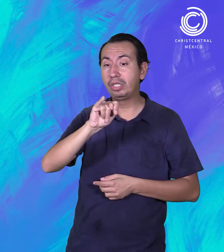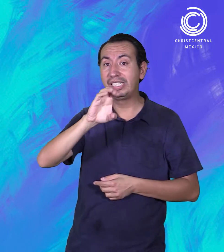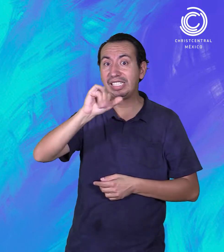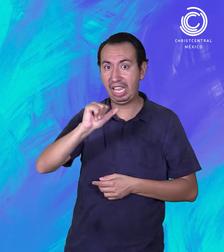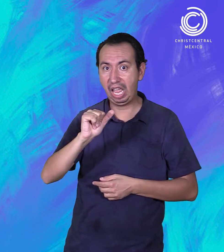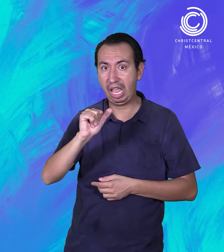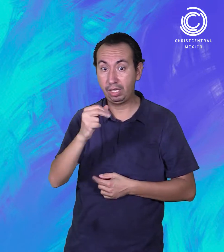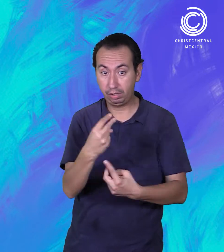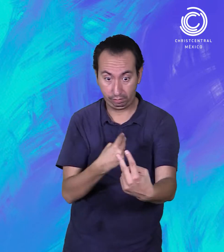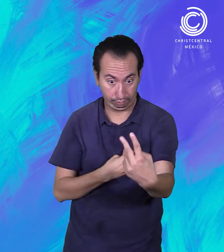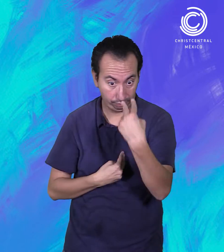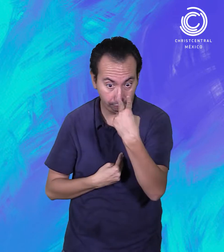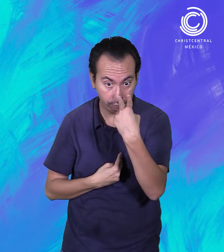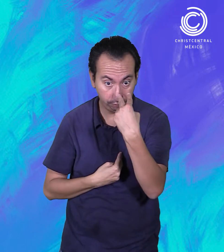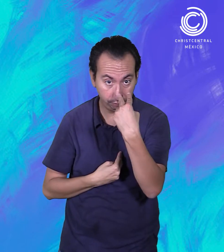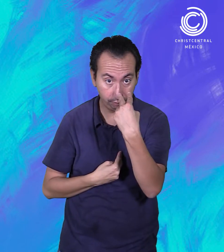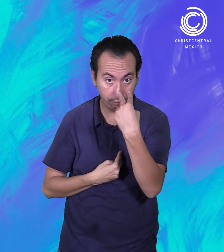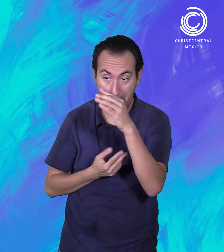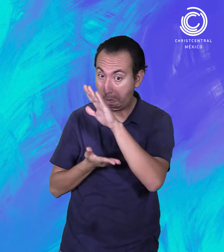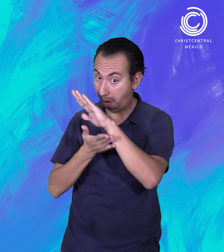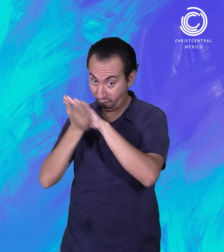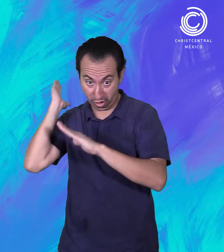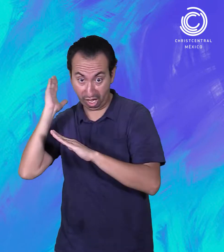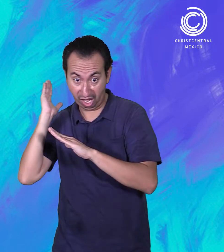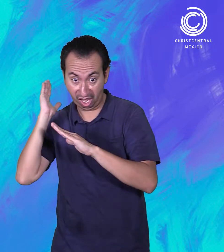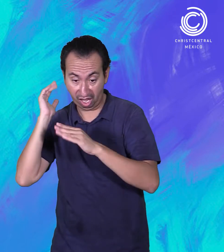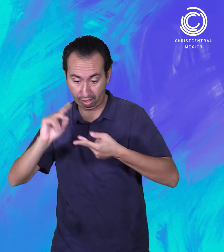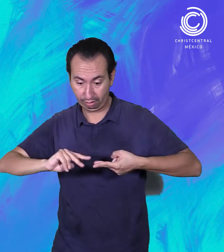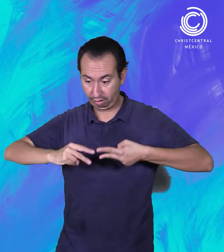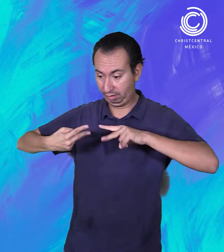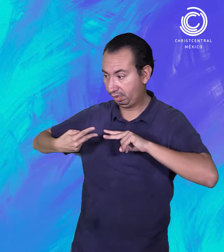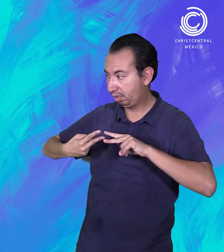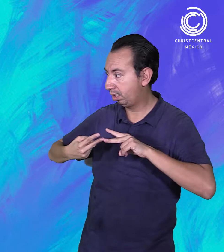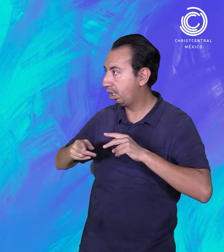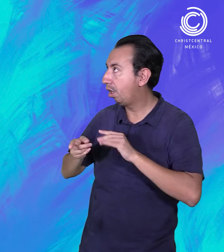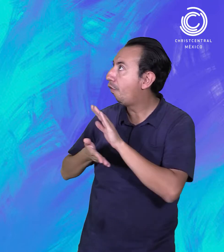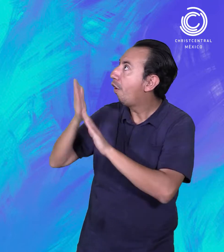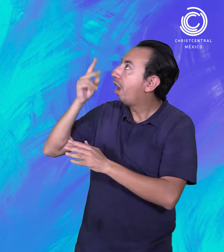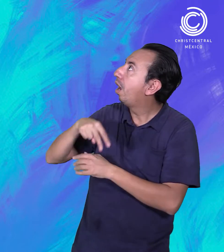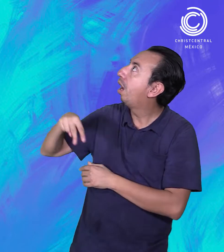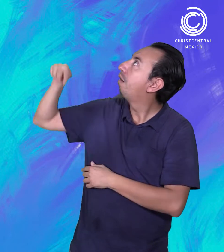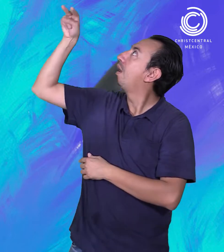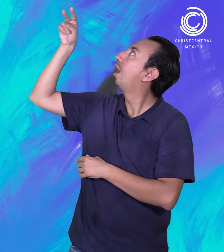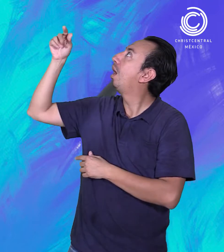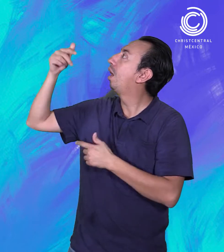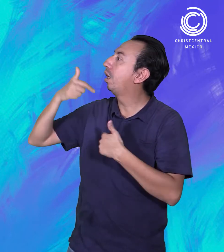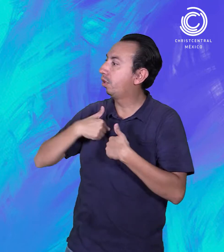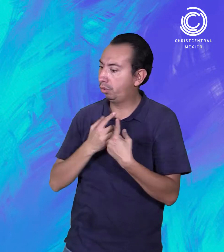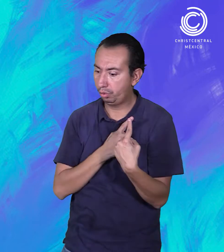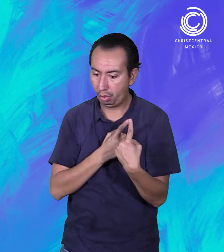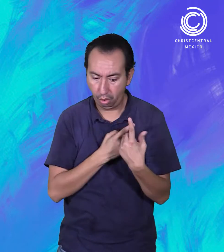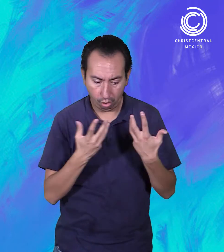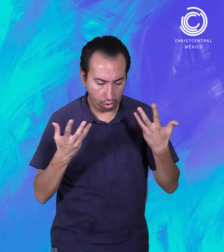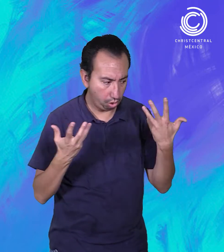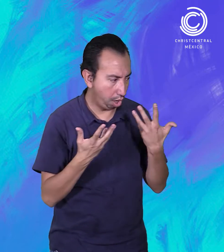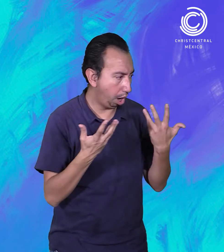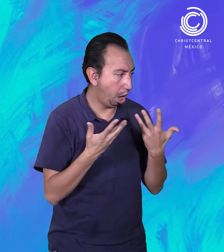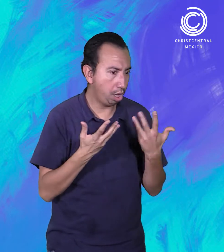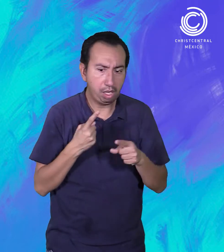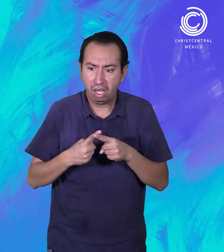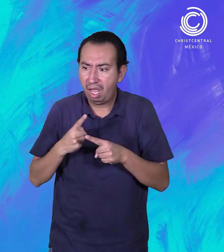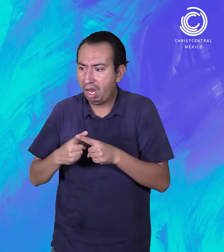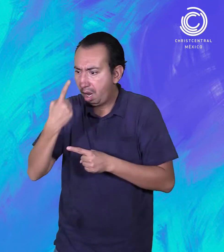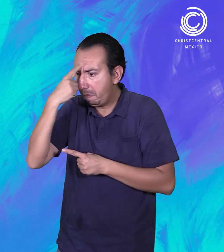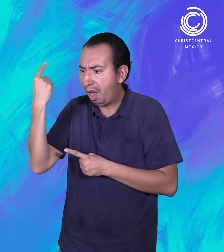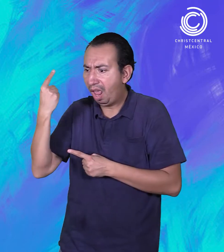ya no verme más, estarán ustedes pensando que están necesitados de mí y que dónde estoy yo y que de qué